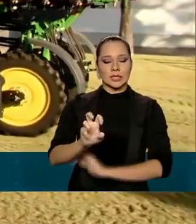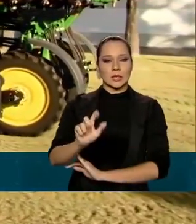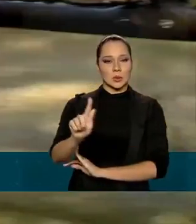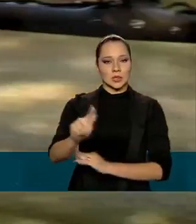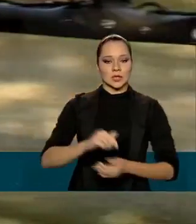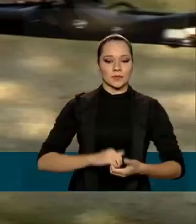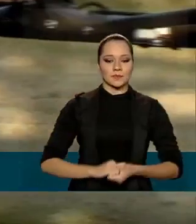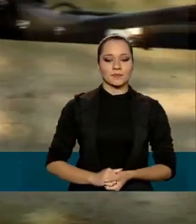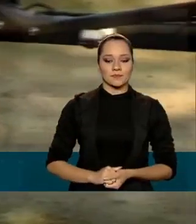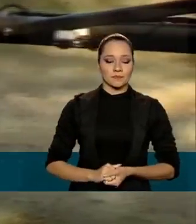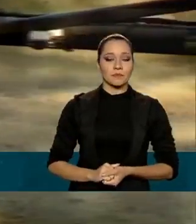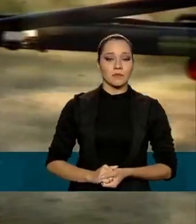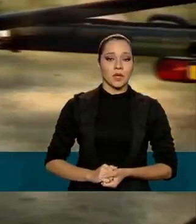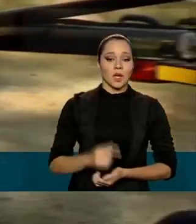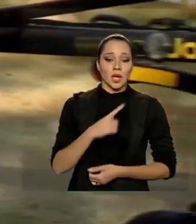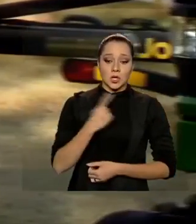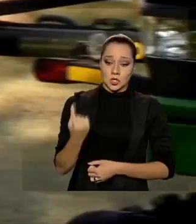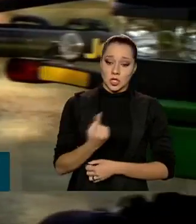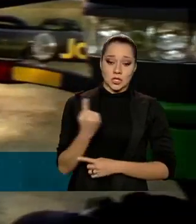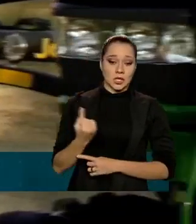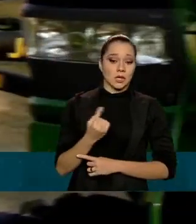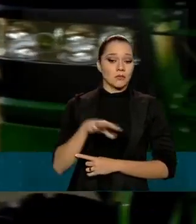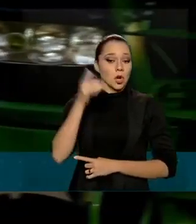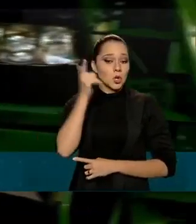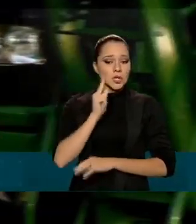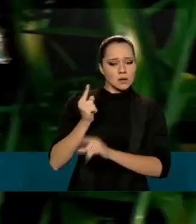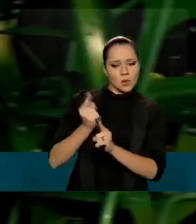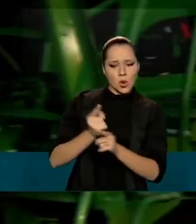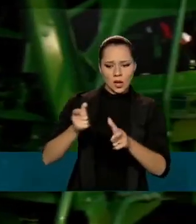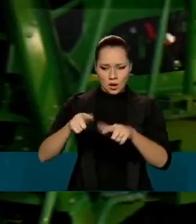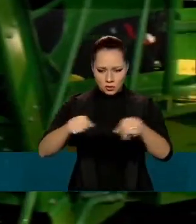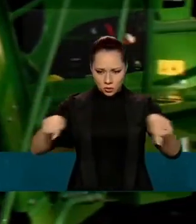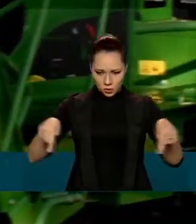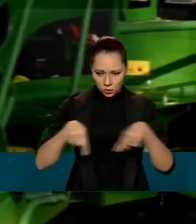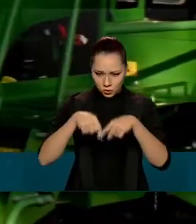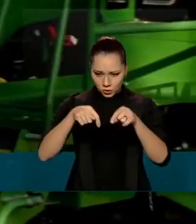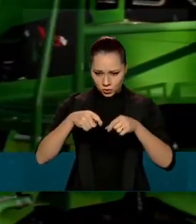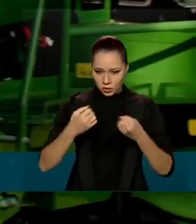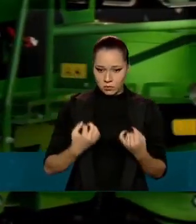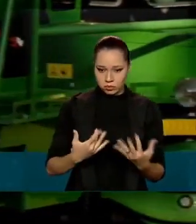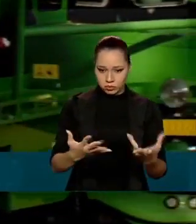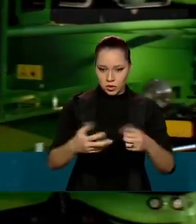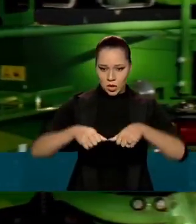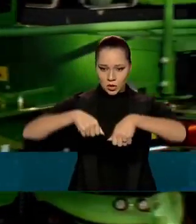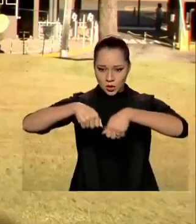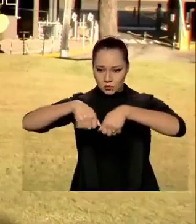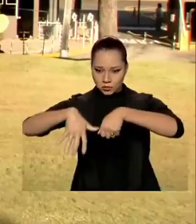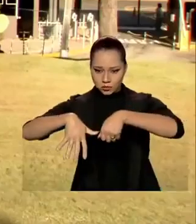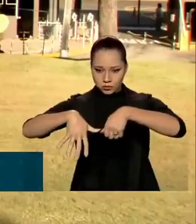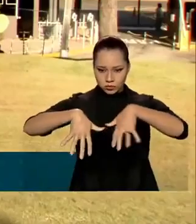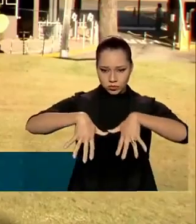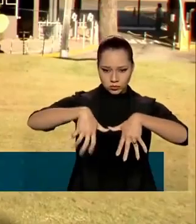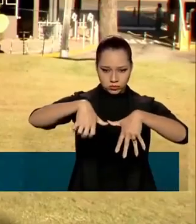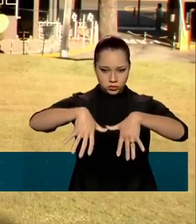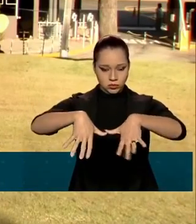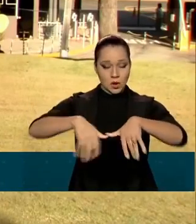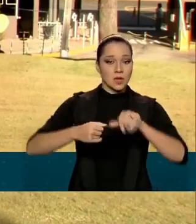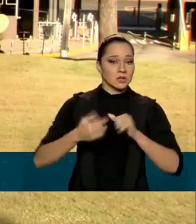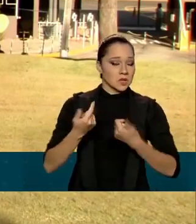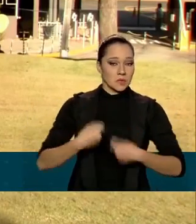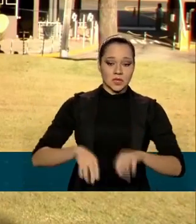5G. Sozinha, ela é capaz de identificar os locais que precisam ser pulverizados, sem ajuda